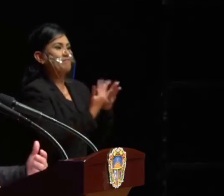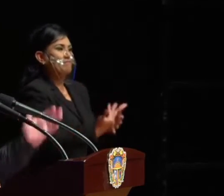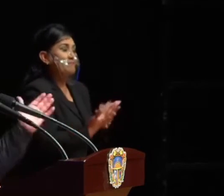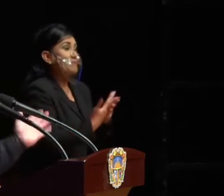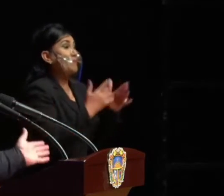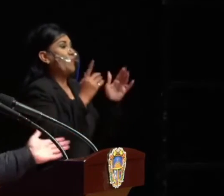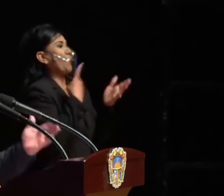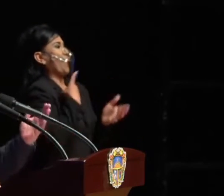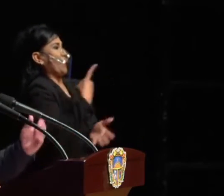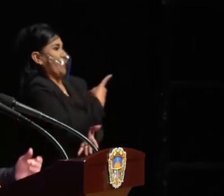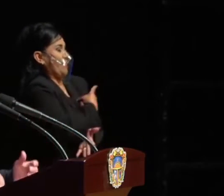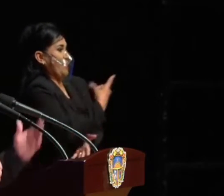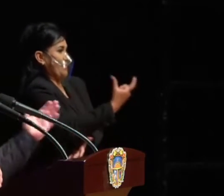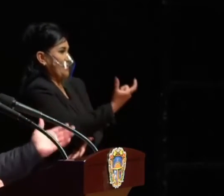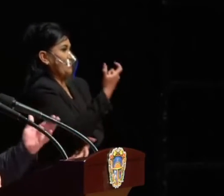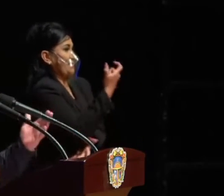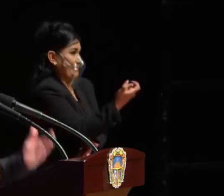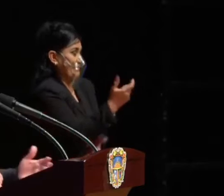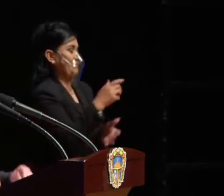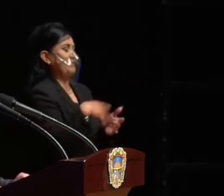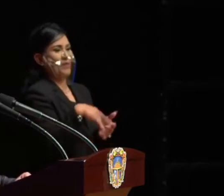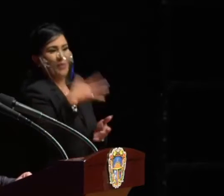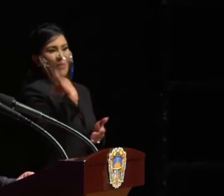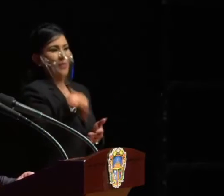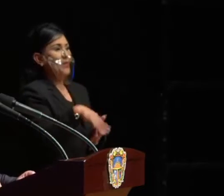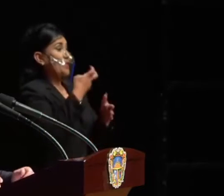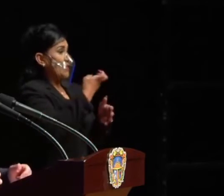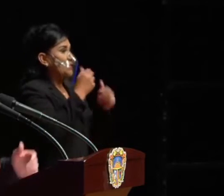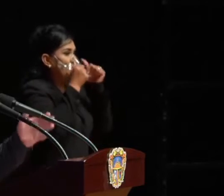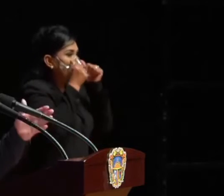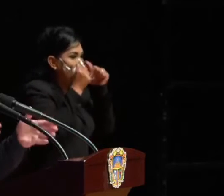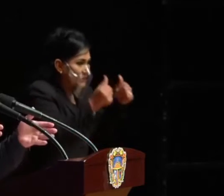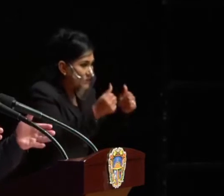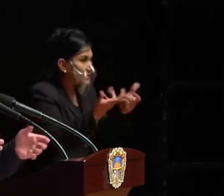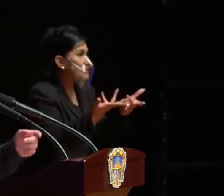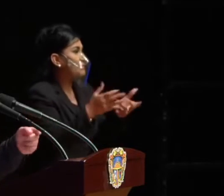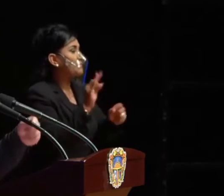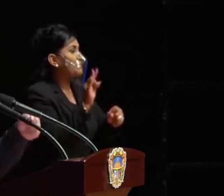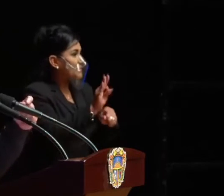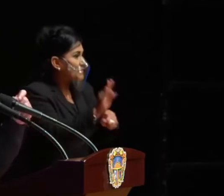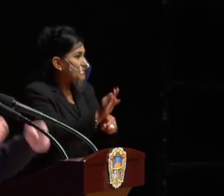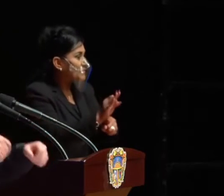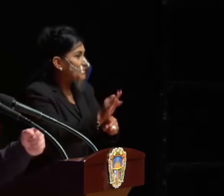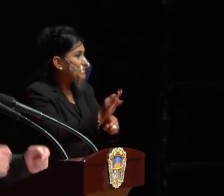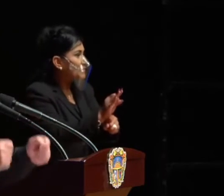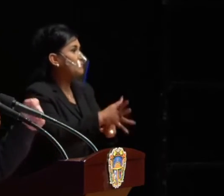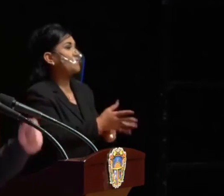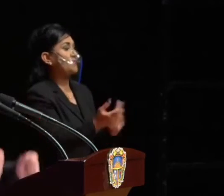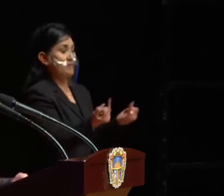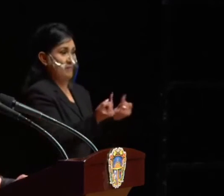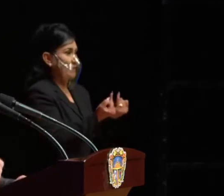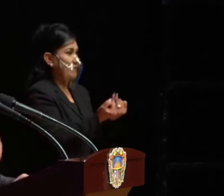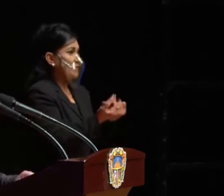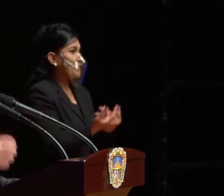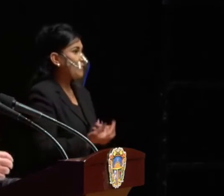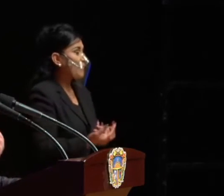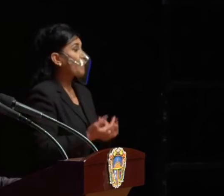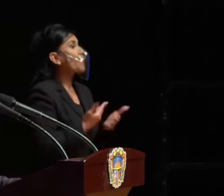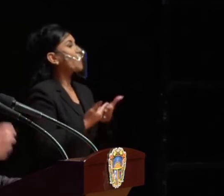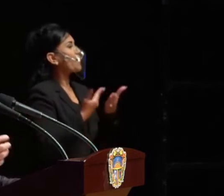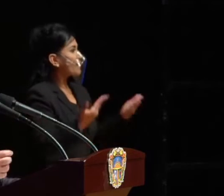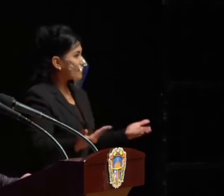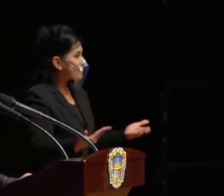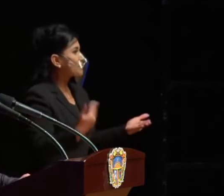deudas históricas que tenemos que atender y resolver. Tenemos que trabajar por enfrentar los retos